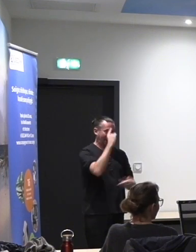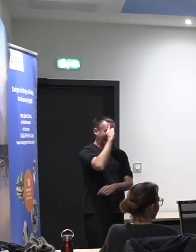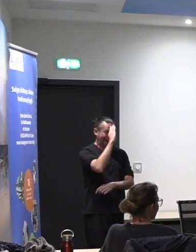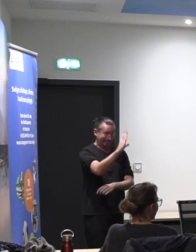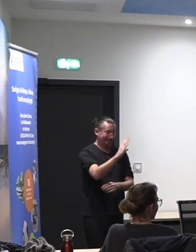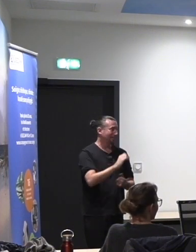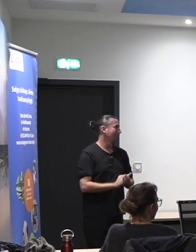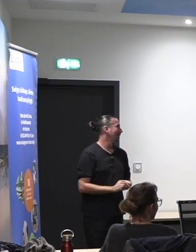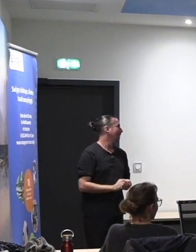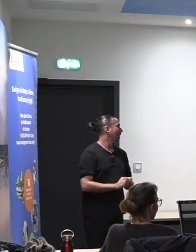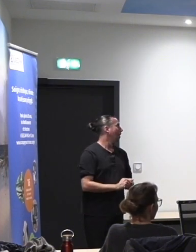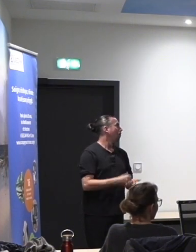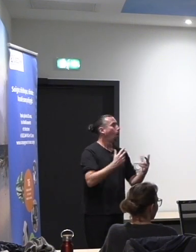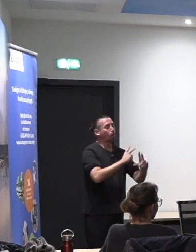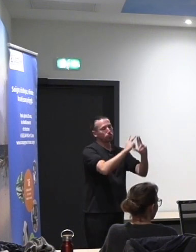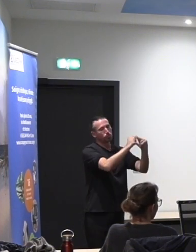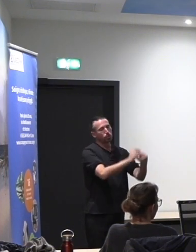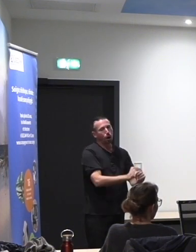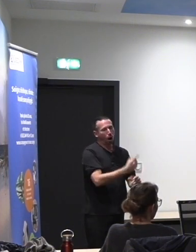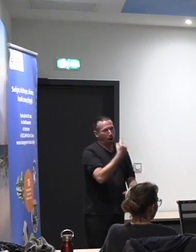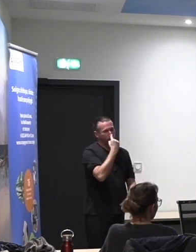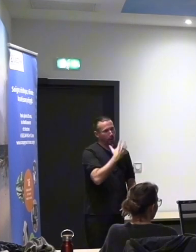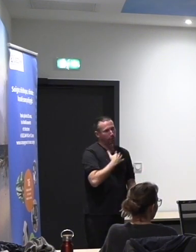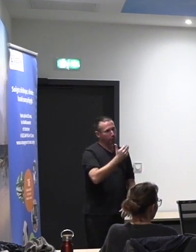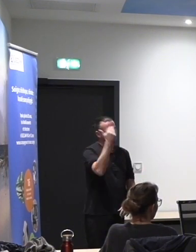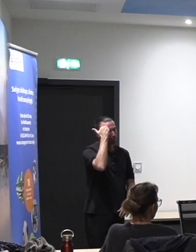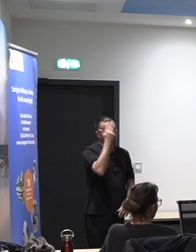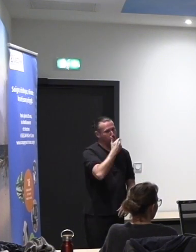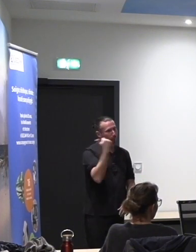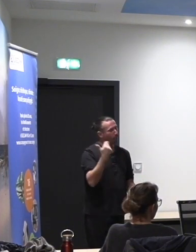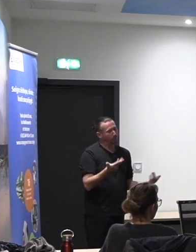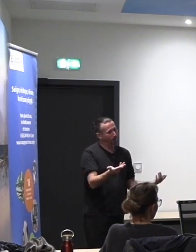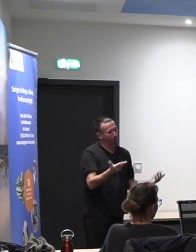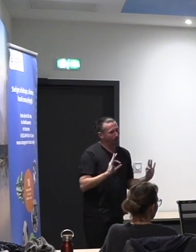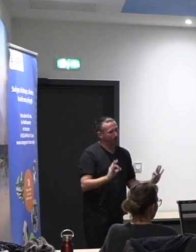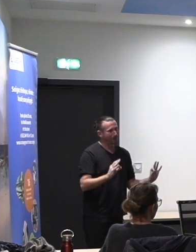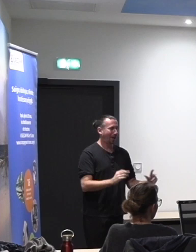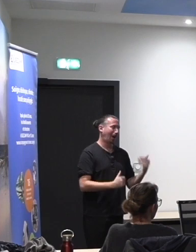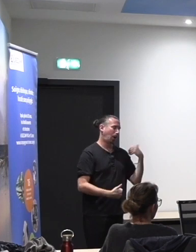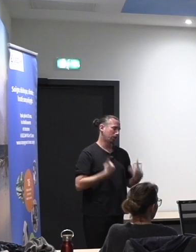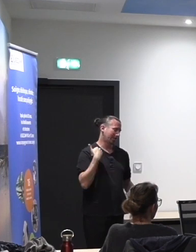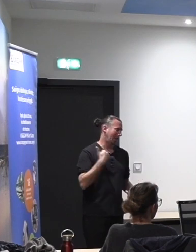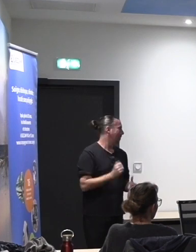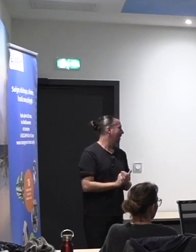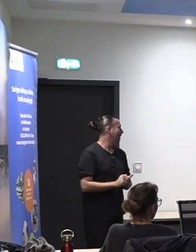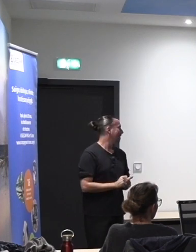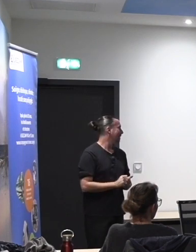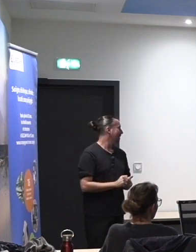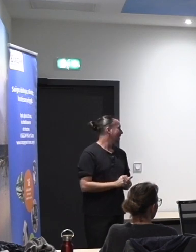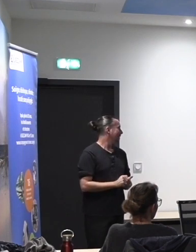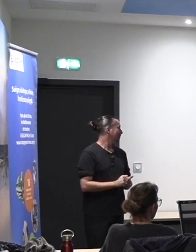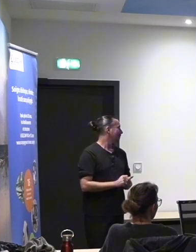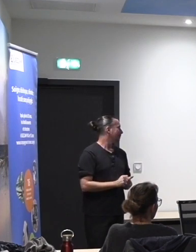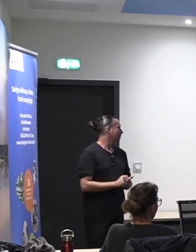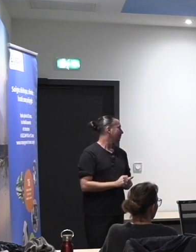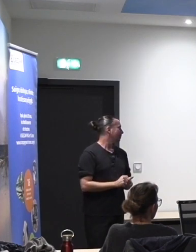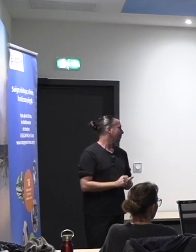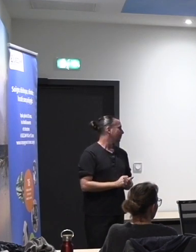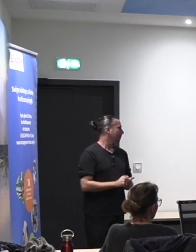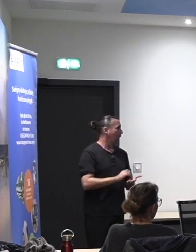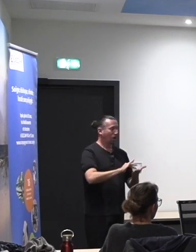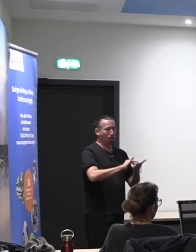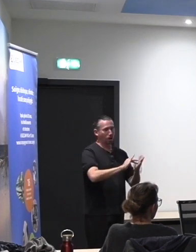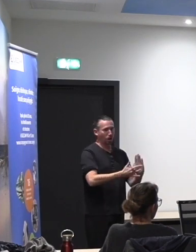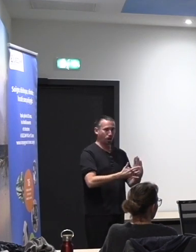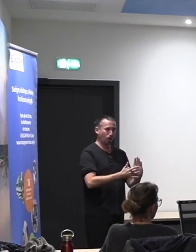parle pas de la définition que vous connaissez mieux que moi du handicap. Et le handicap, depuis les lois, c'est en fait toute